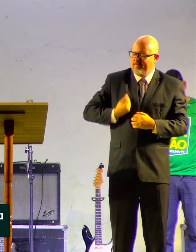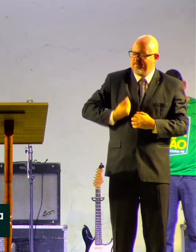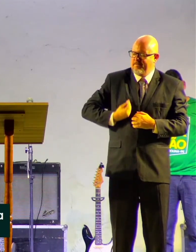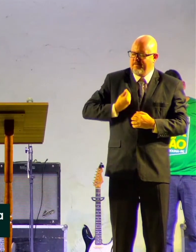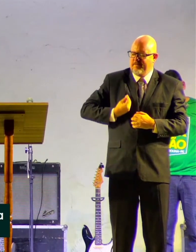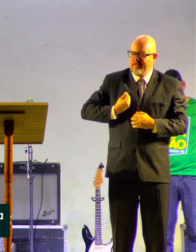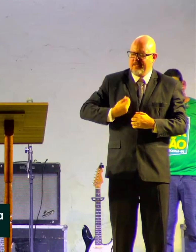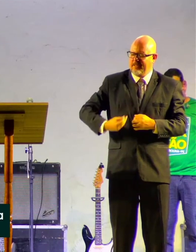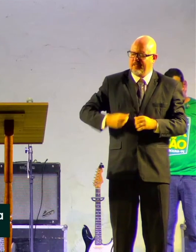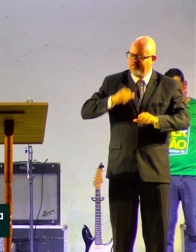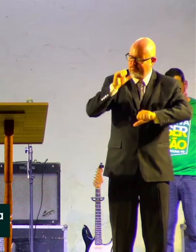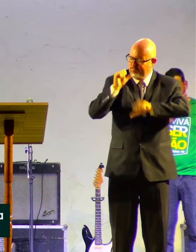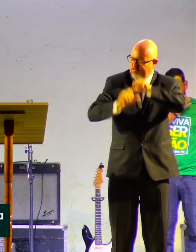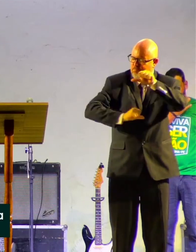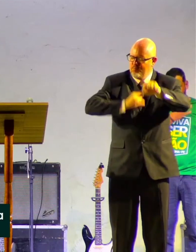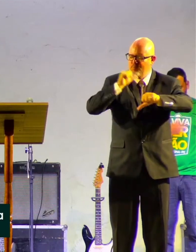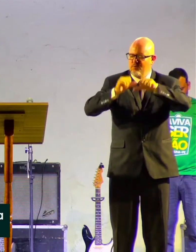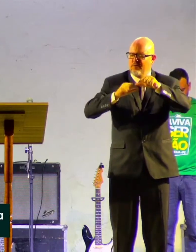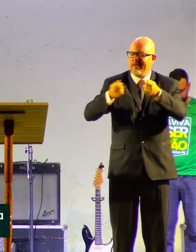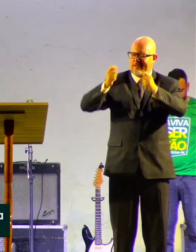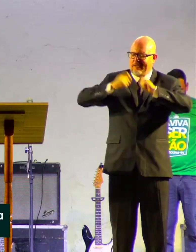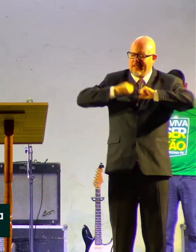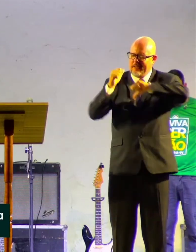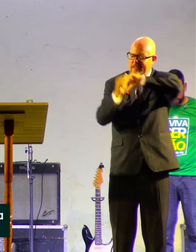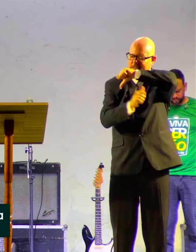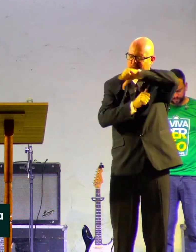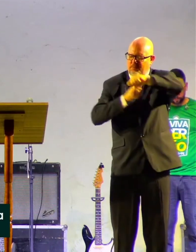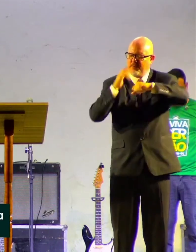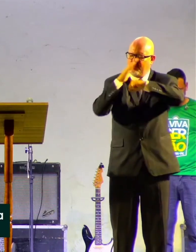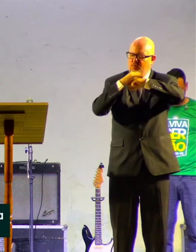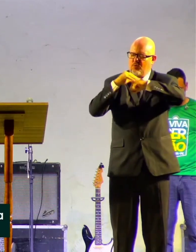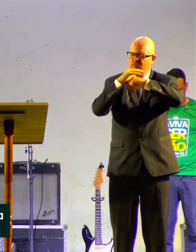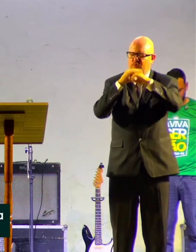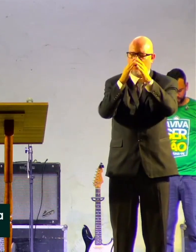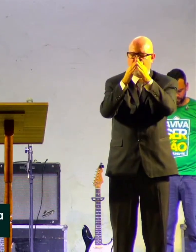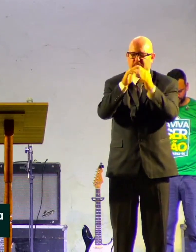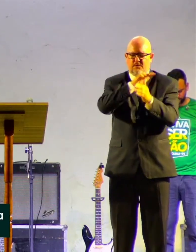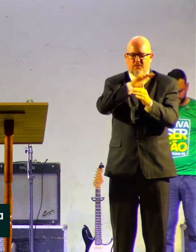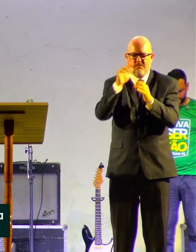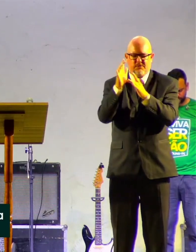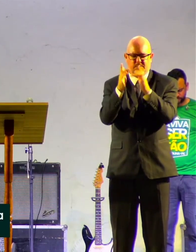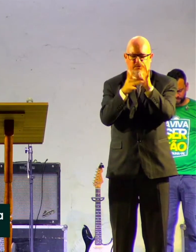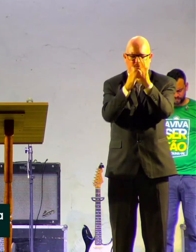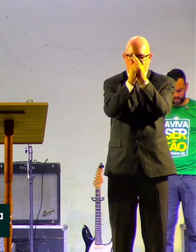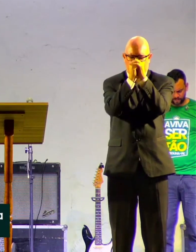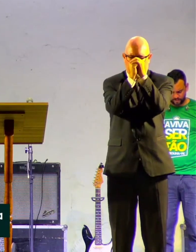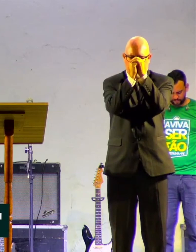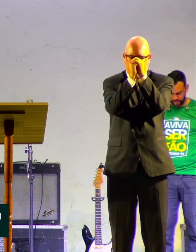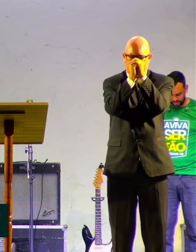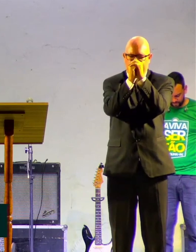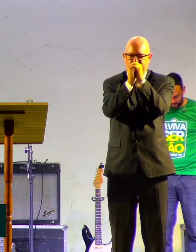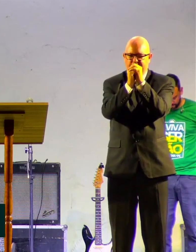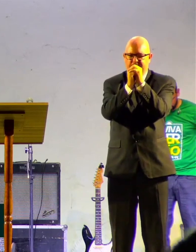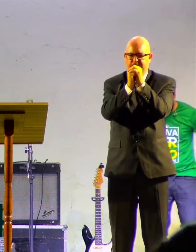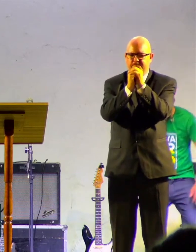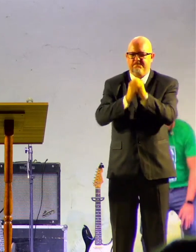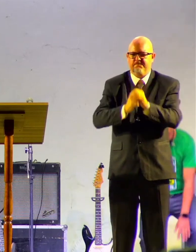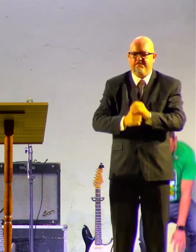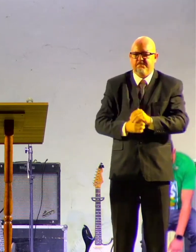avivamento, transformação e consolo. É isso que nós te pedimos, em nome de Jesus. Amém.